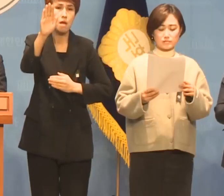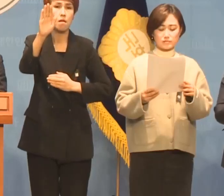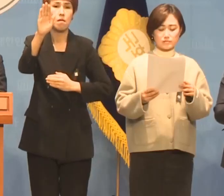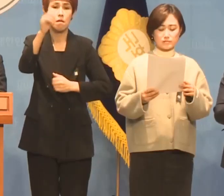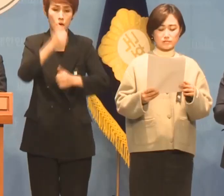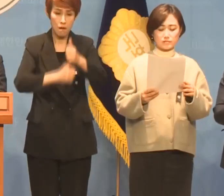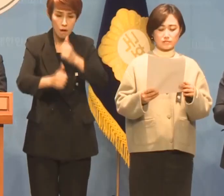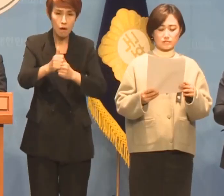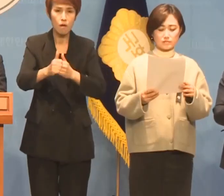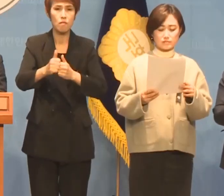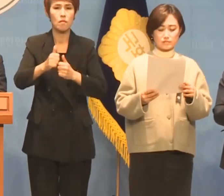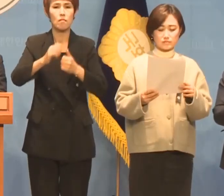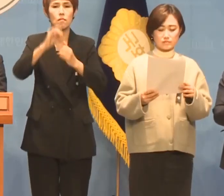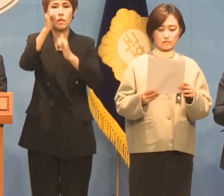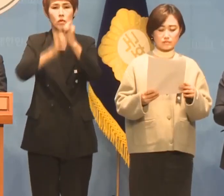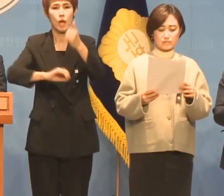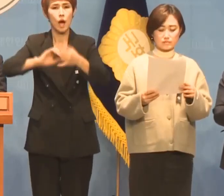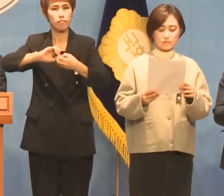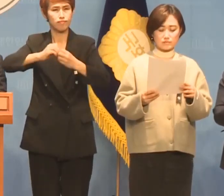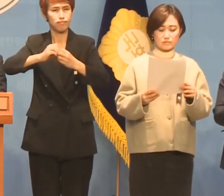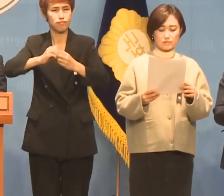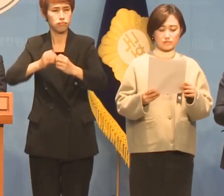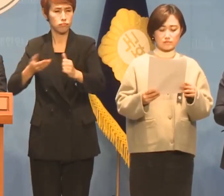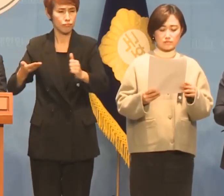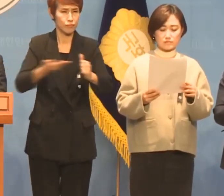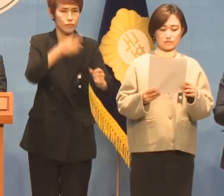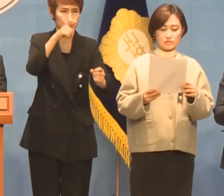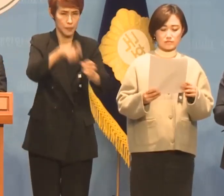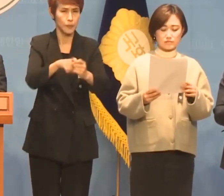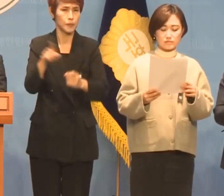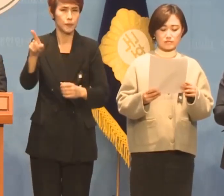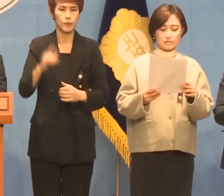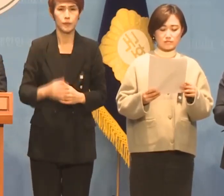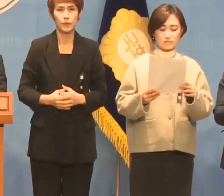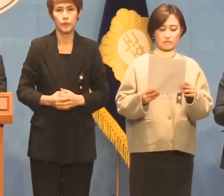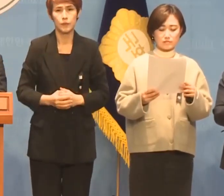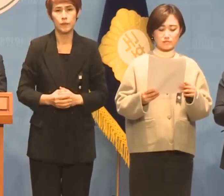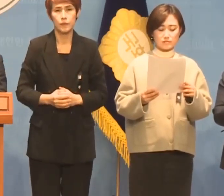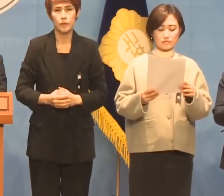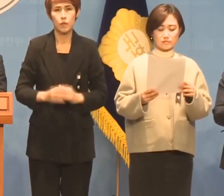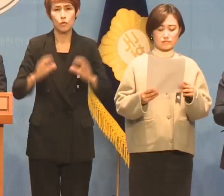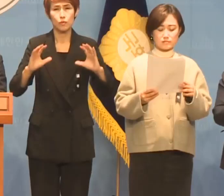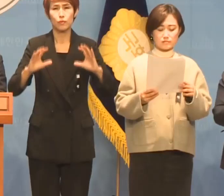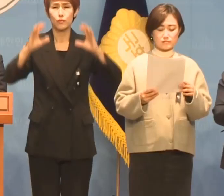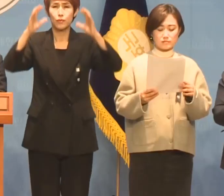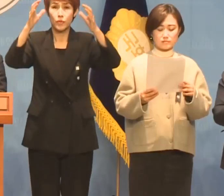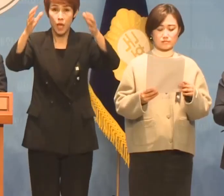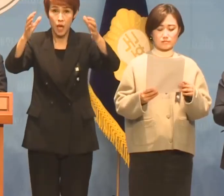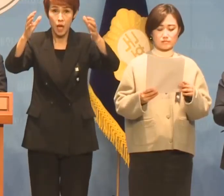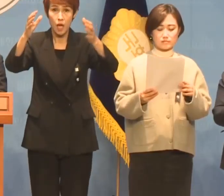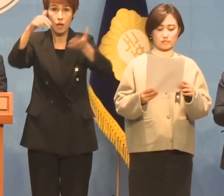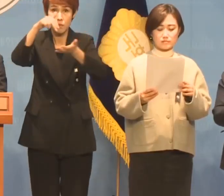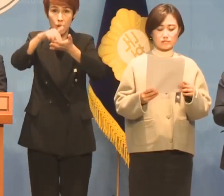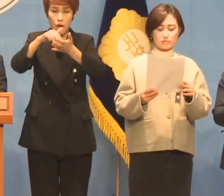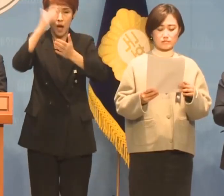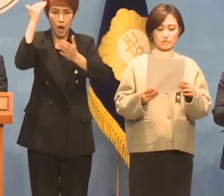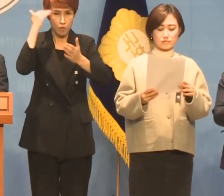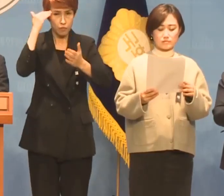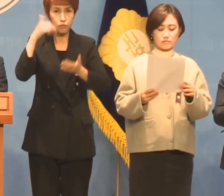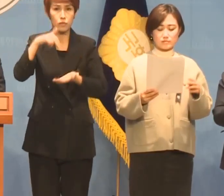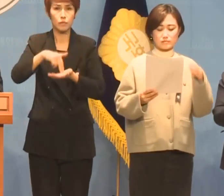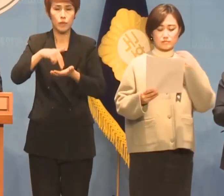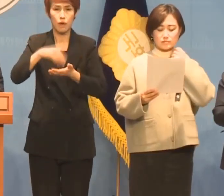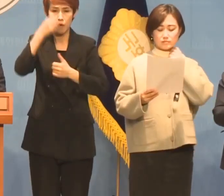왜곡된 역사의식을 주입하려는 의도로 이어지고 있습니다. 이는 국제적으로 대한민국의 지위를